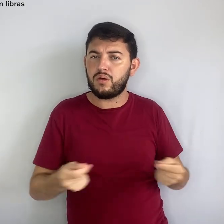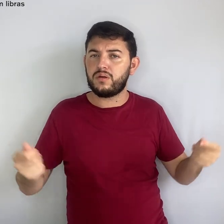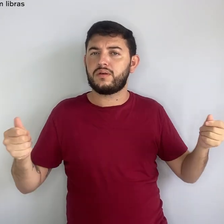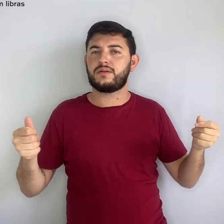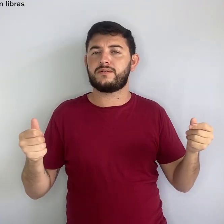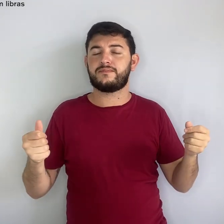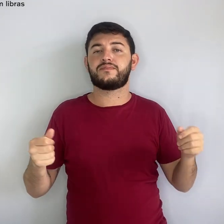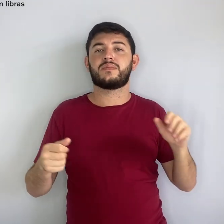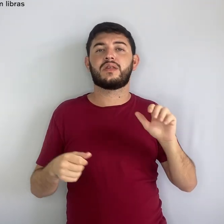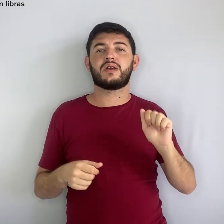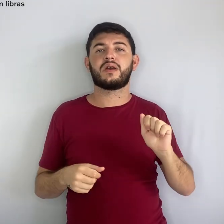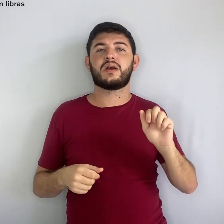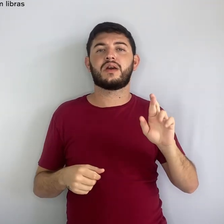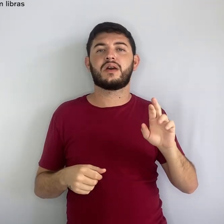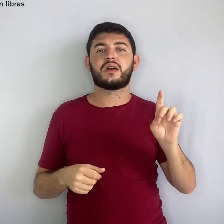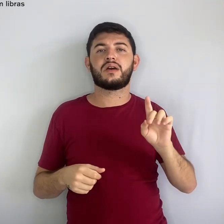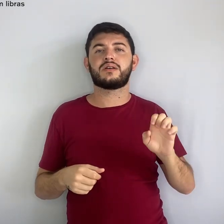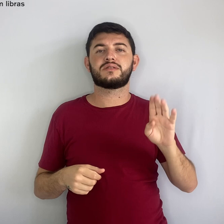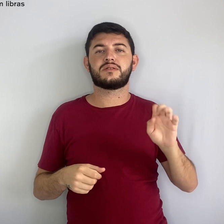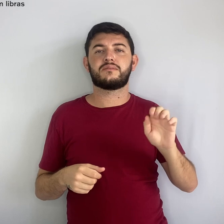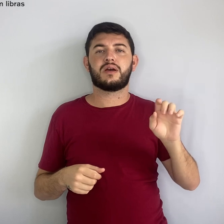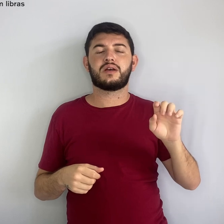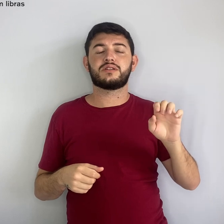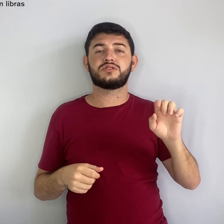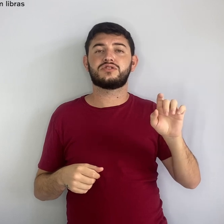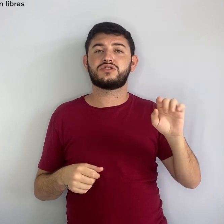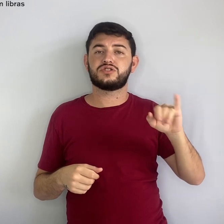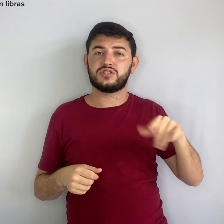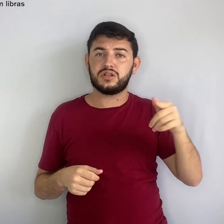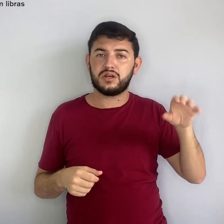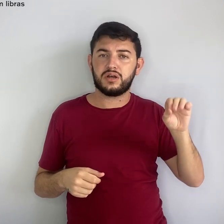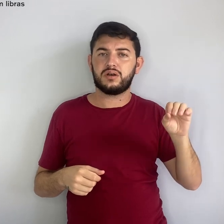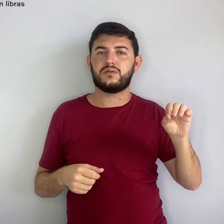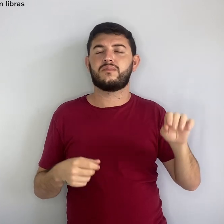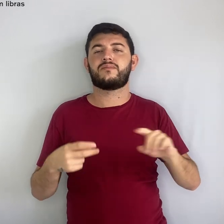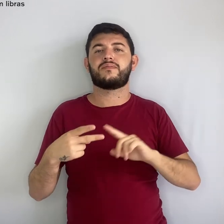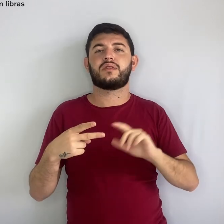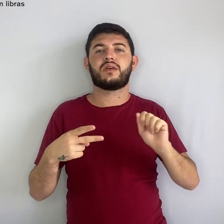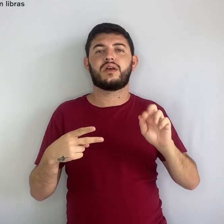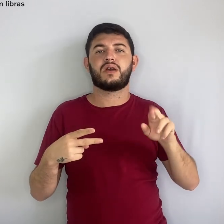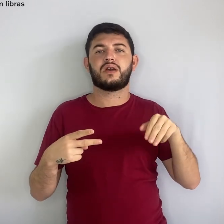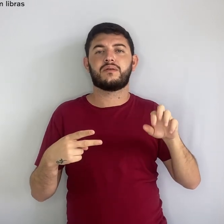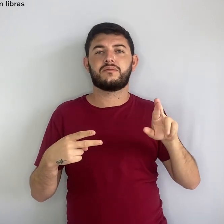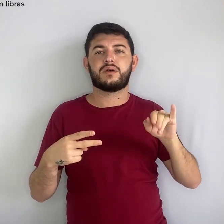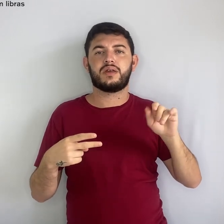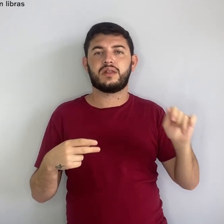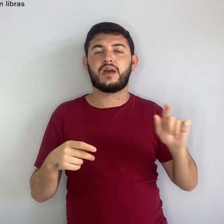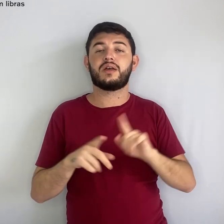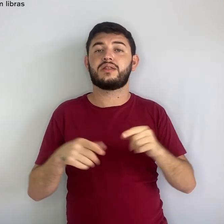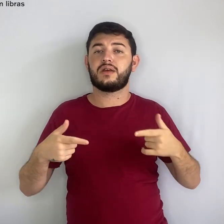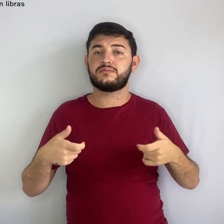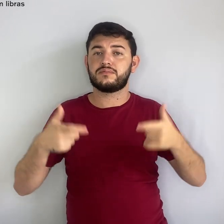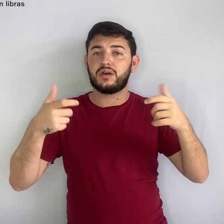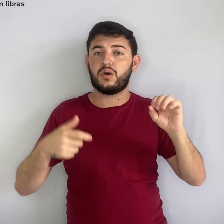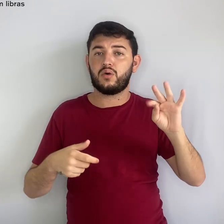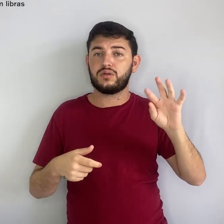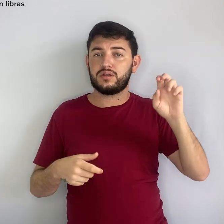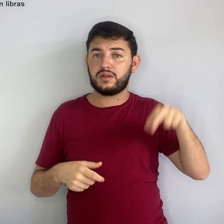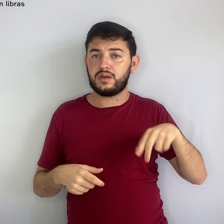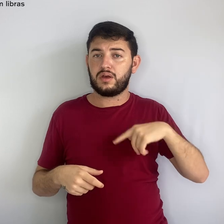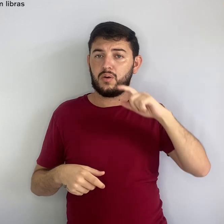Armênia em Nogorno-Karabakh, guerra entre a OTAN, Ucrânia contra a Rússia,